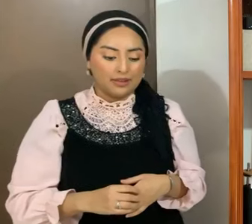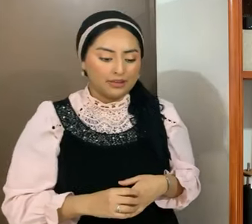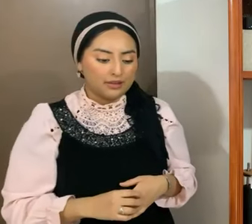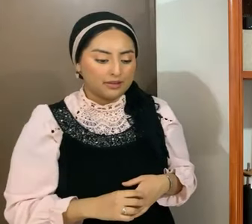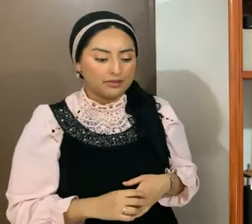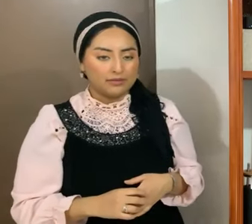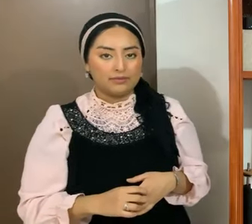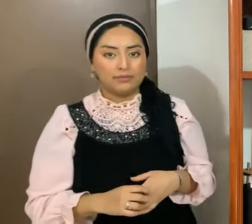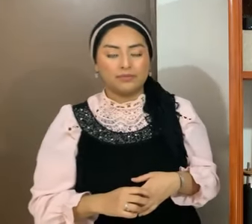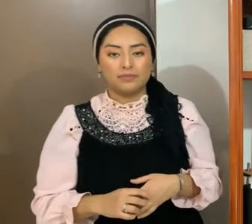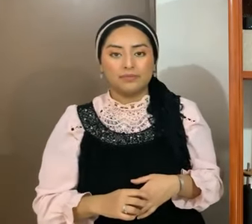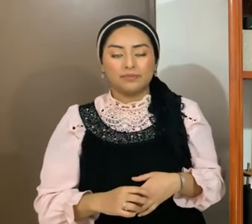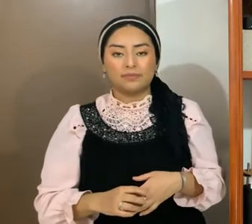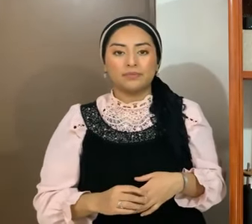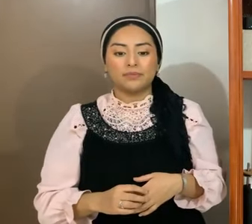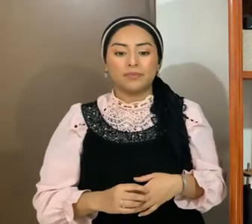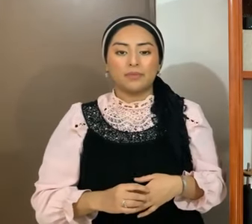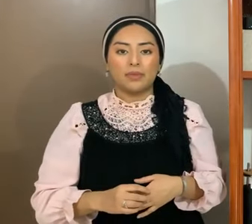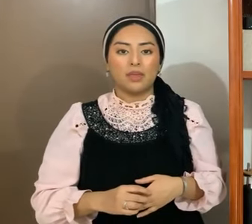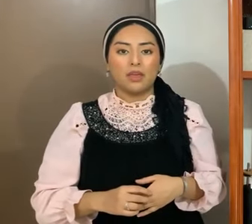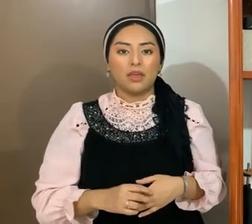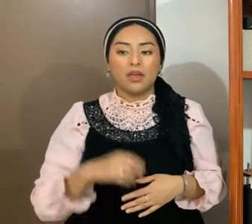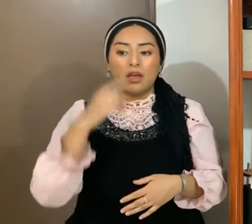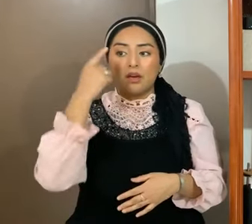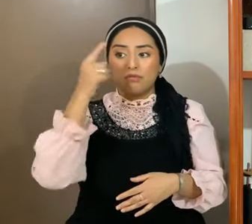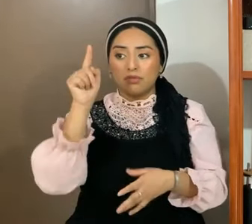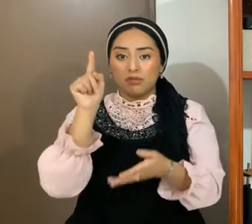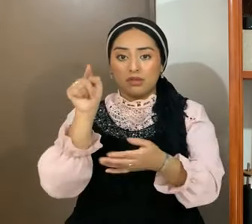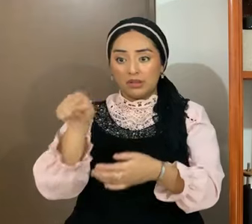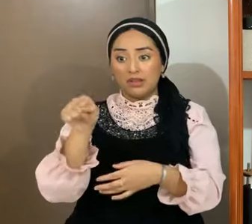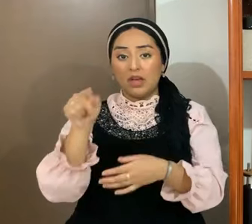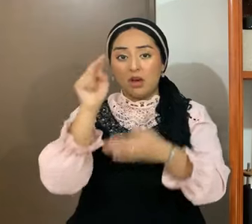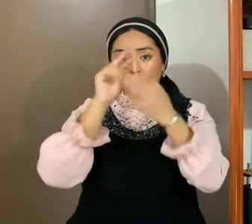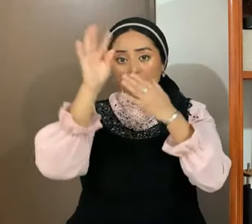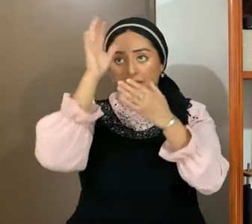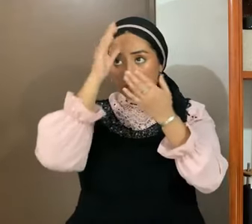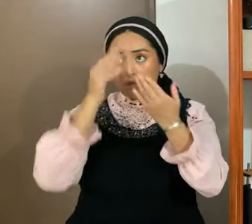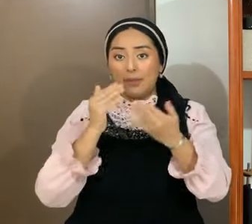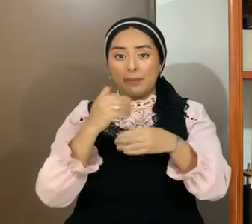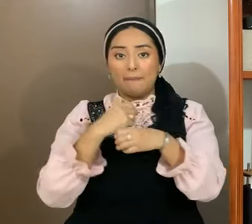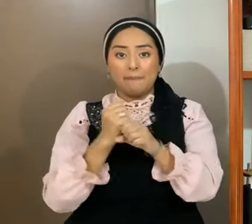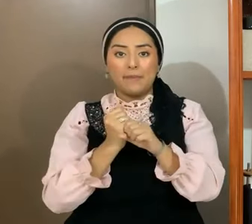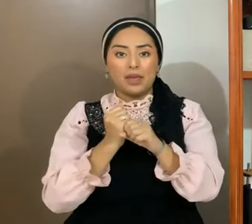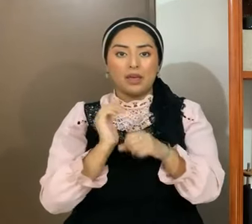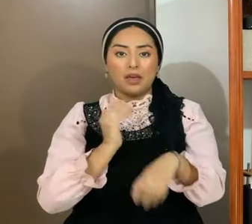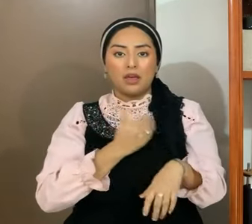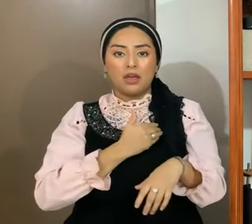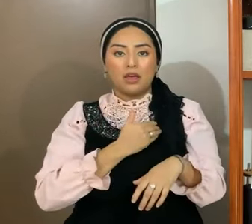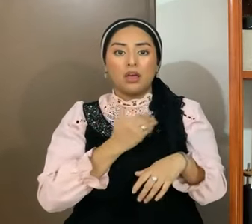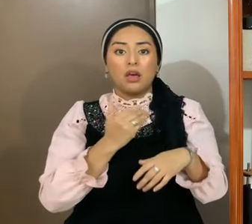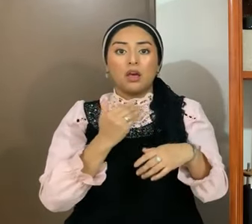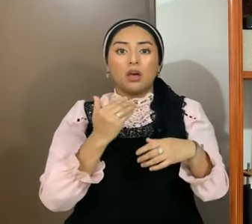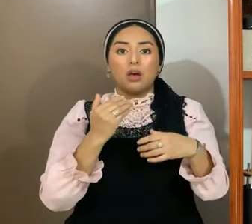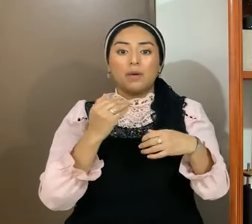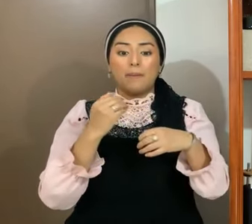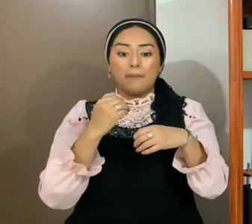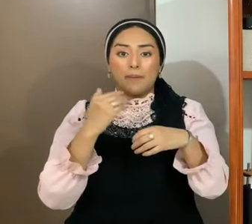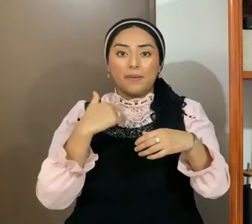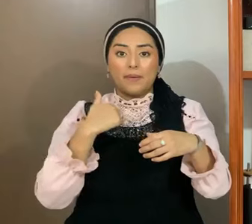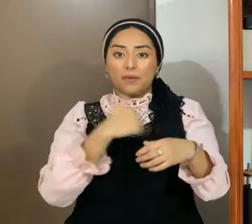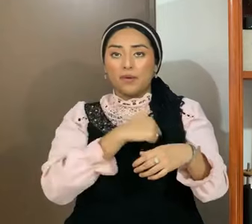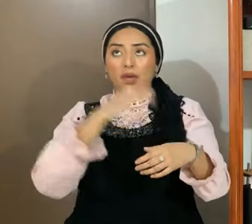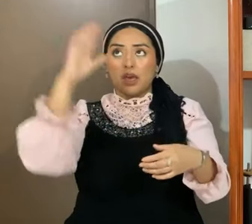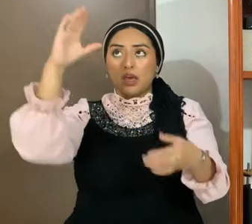te puede hacer daño. Bueno, para eso el Eterno nos creó, para ser de Él, para hacer lo que Él